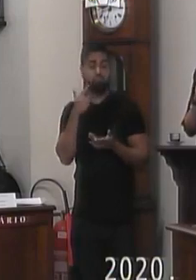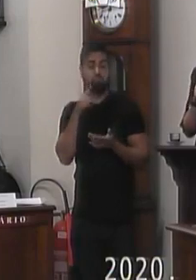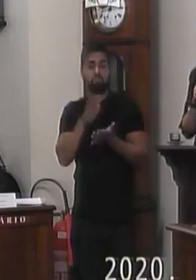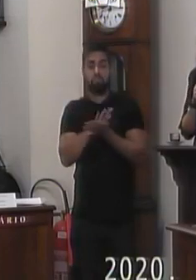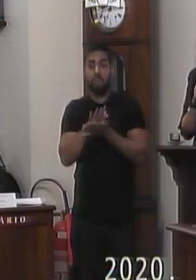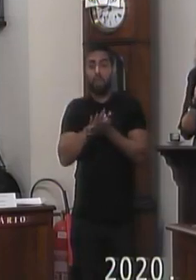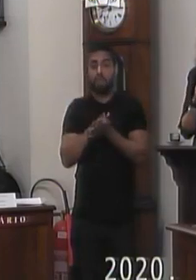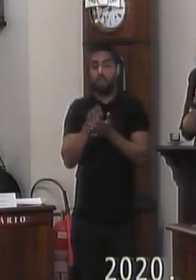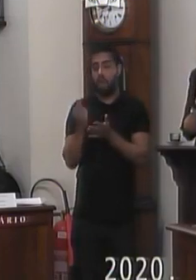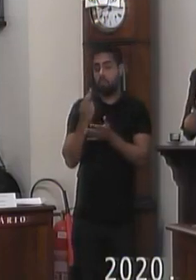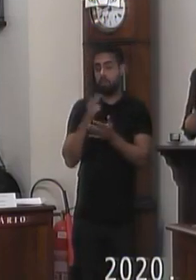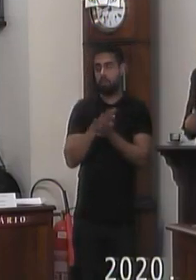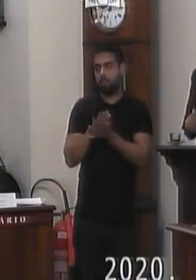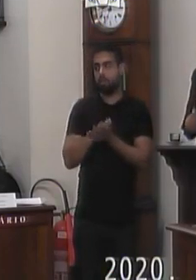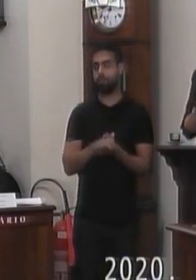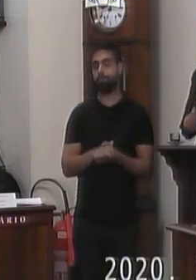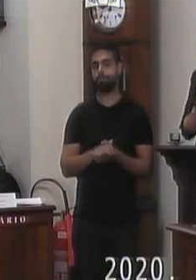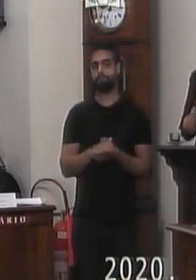nada em definitivo, não.